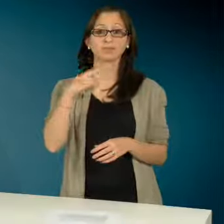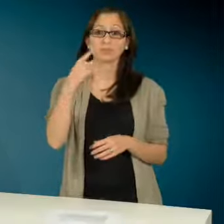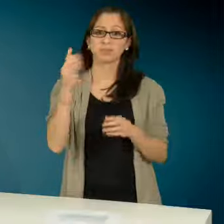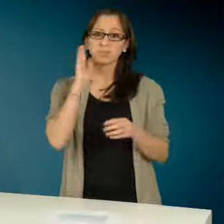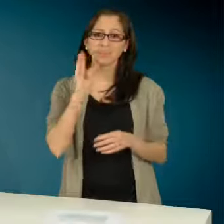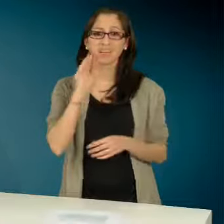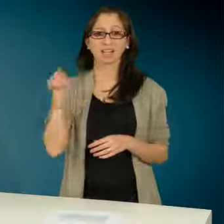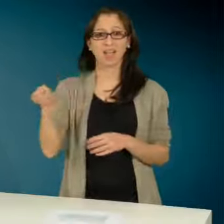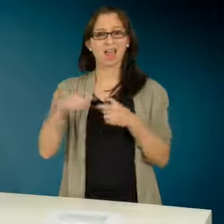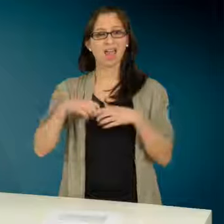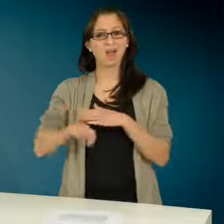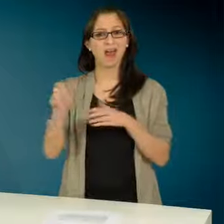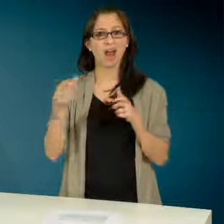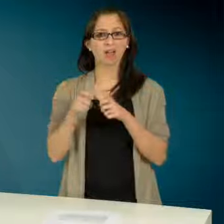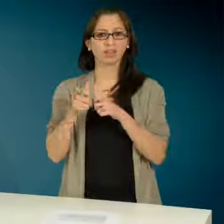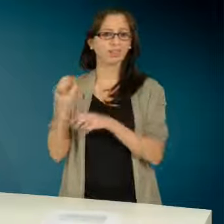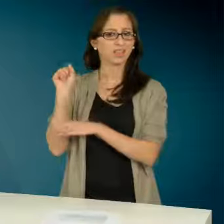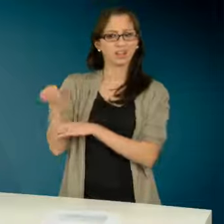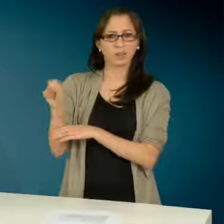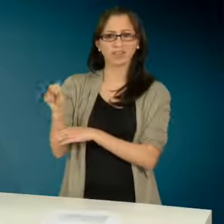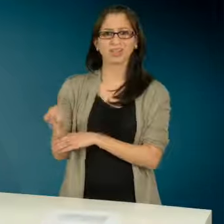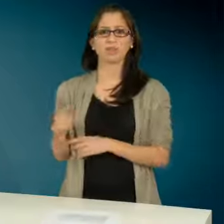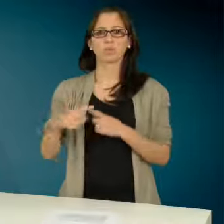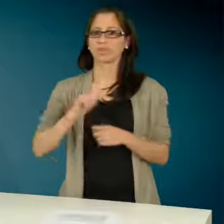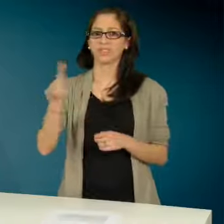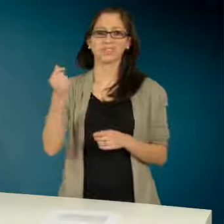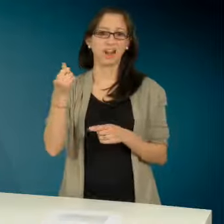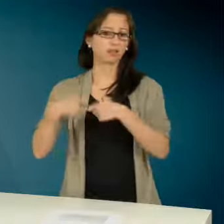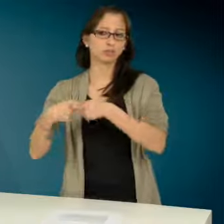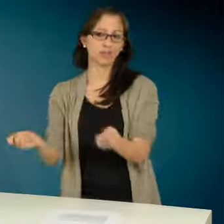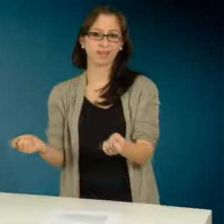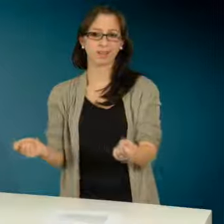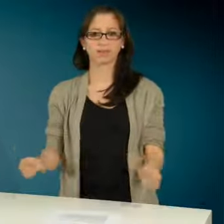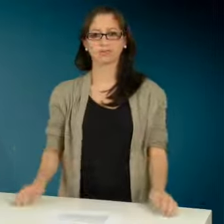WFD ruft deshalb dazu auf, diese E-Mail zu ignorieren und kein Geld zu spenden.